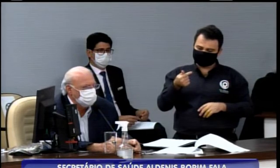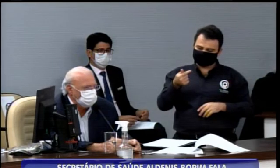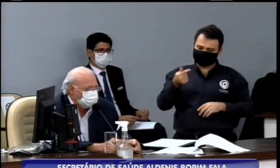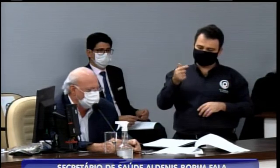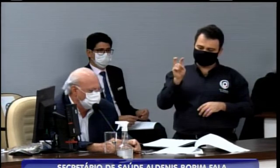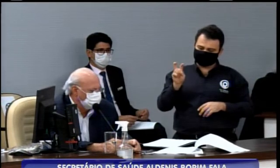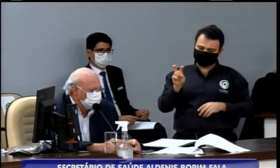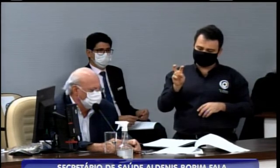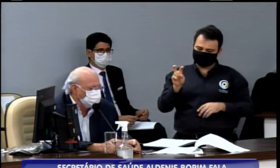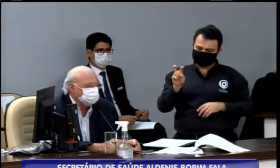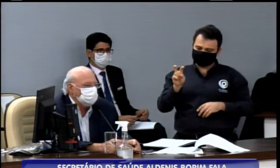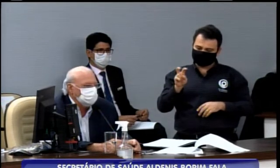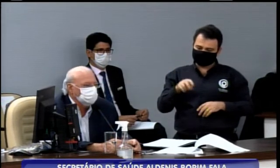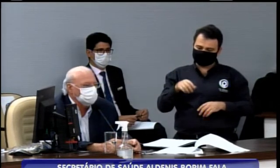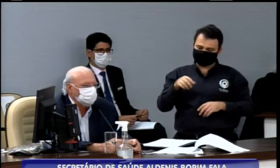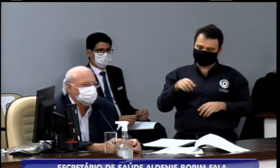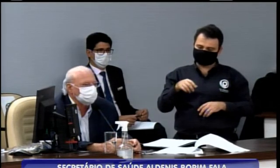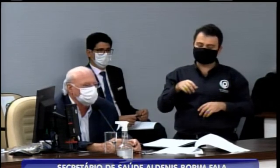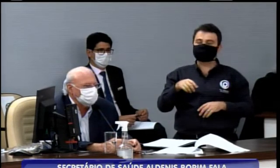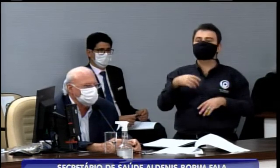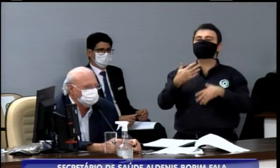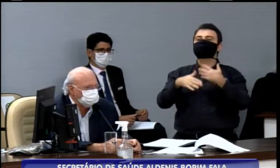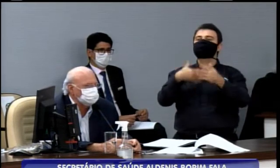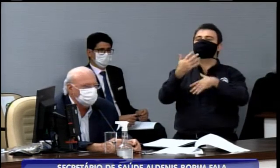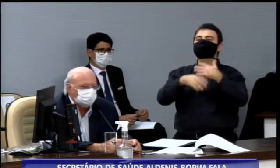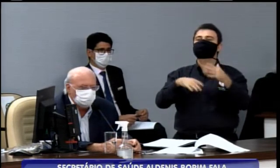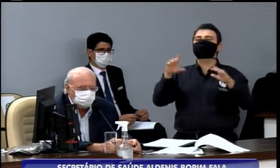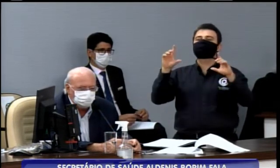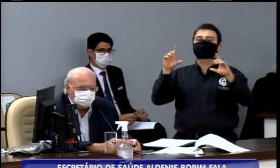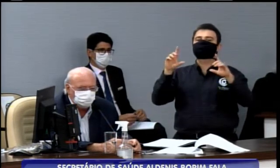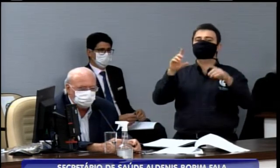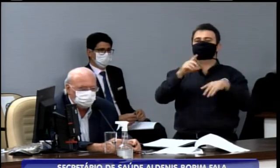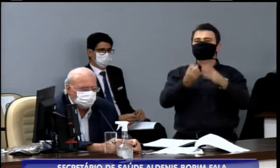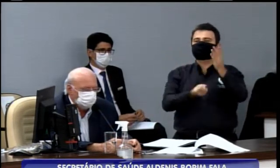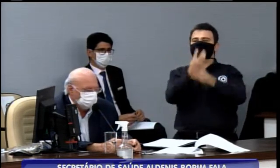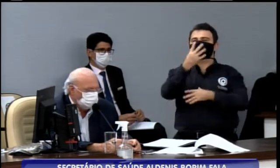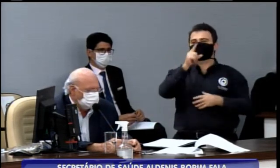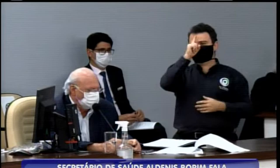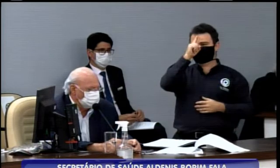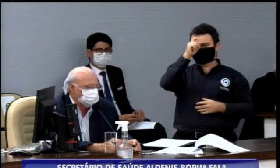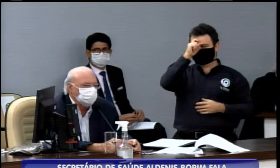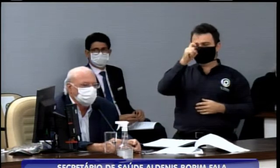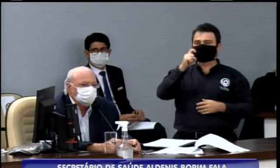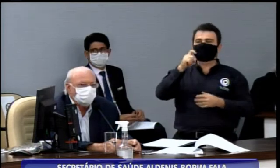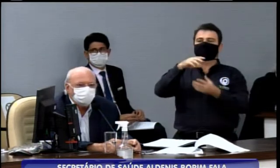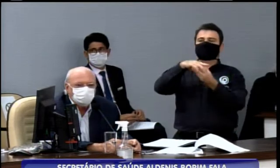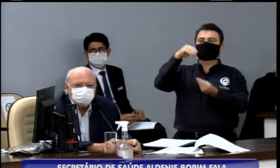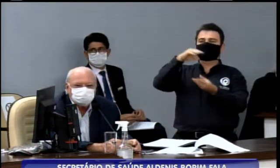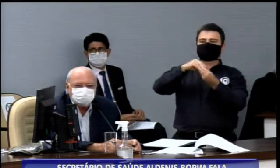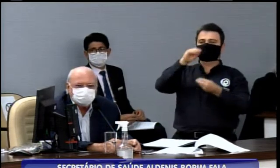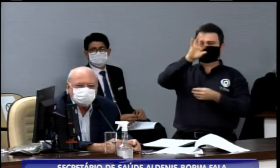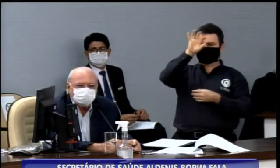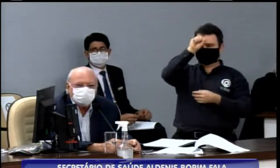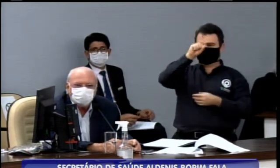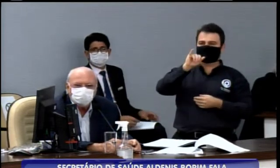e do IELAR, nós caímos para 218 leitos. Nós tivemos uma perda